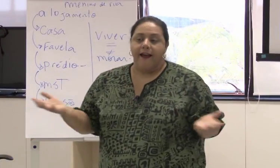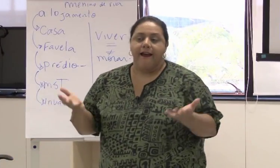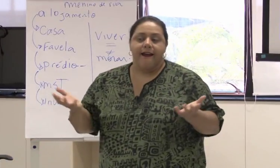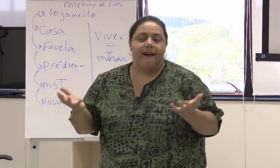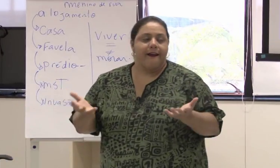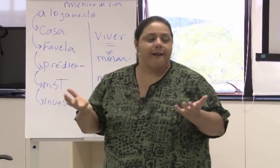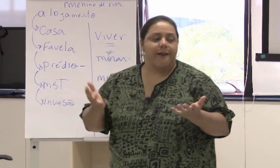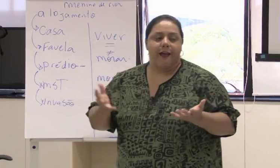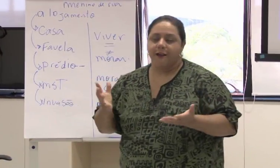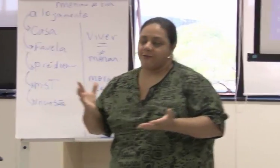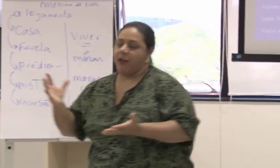Que?